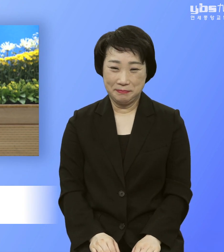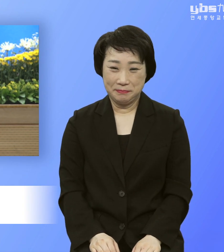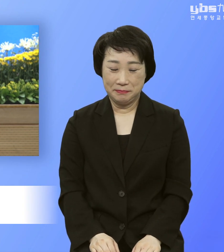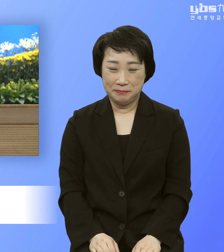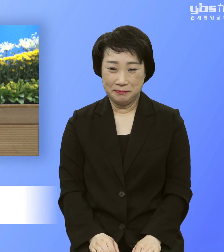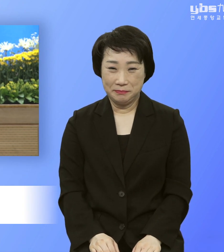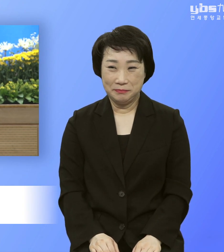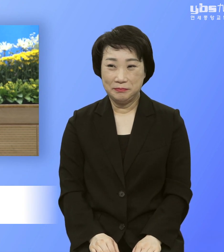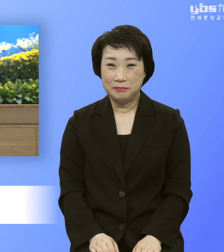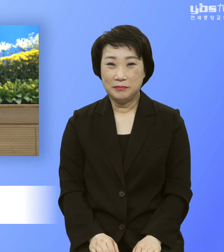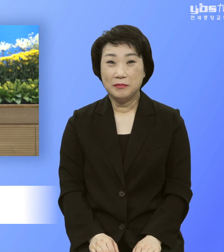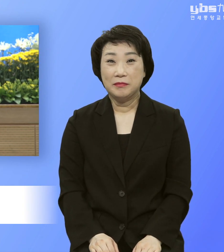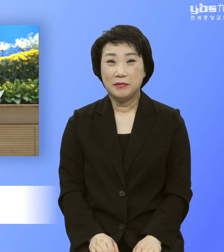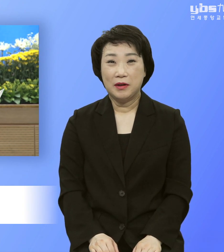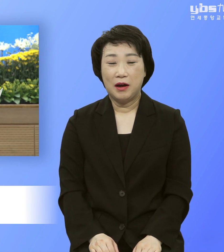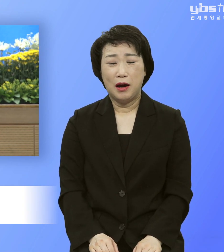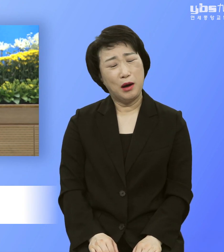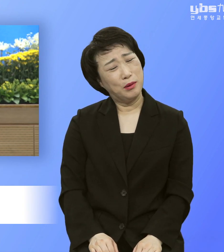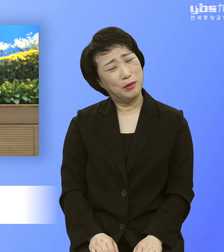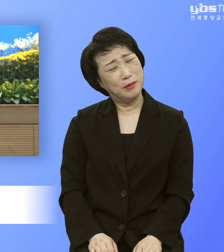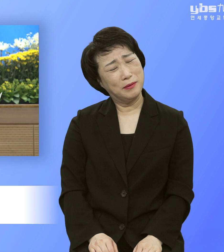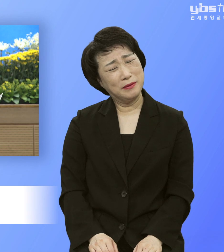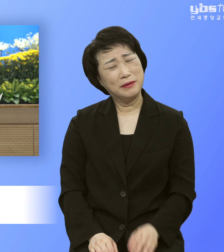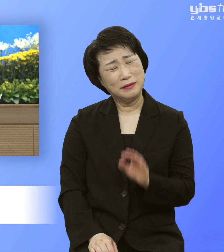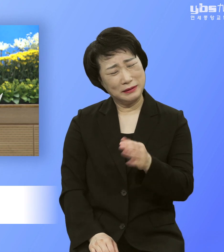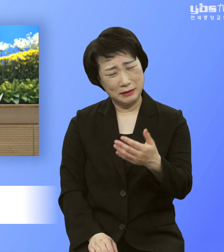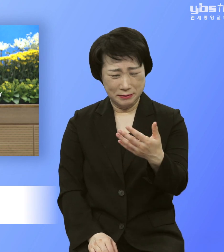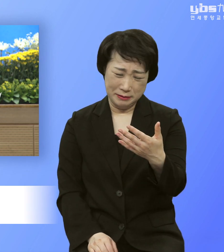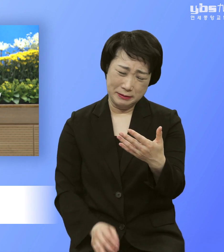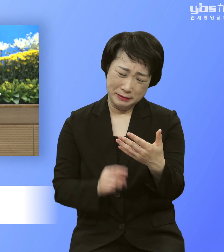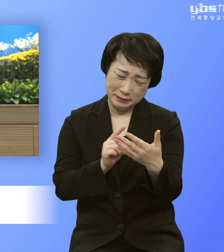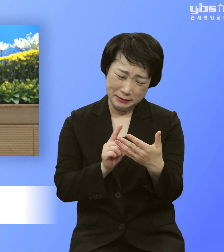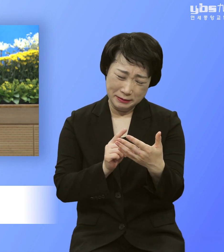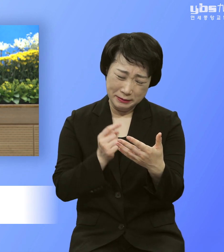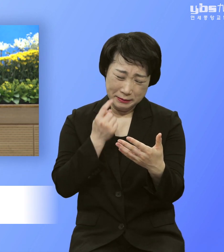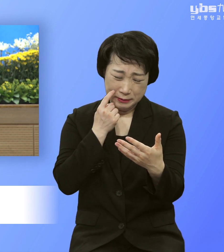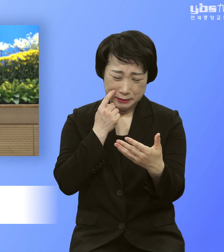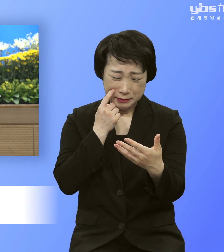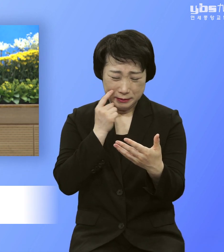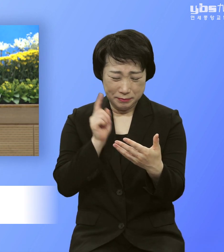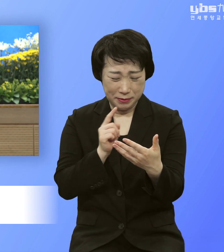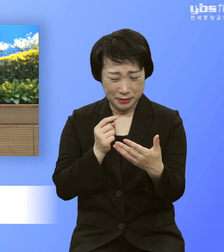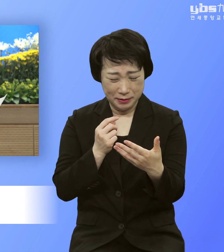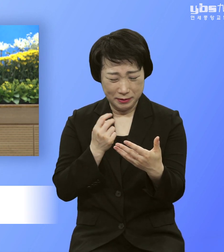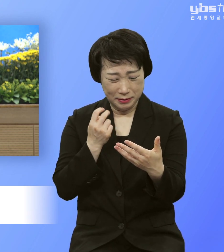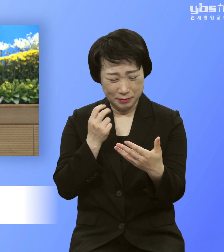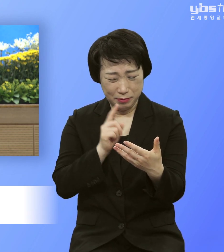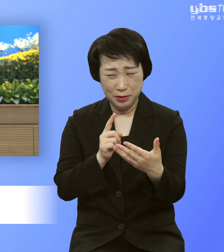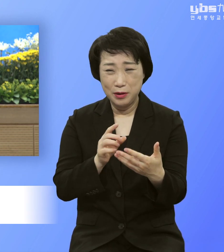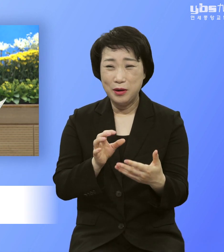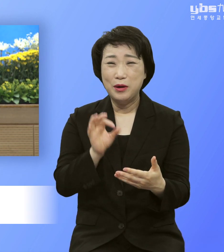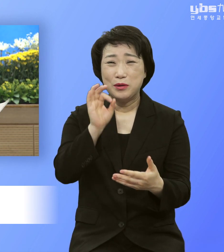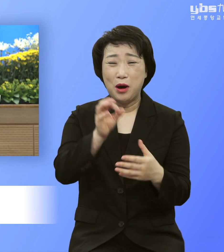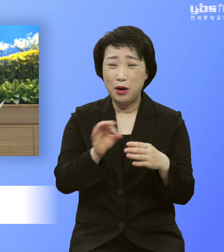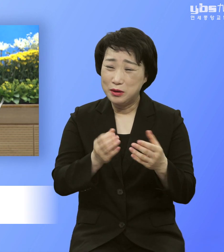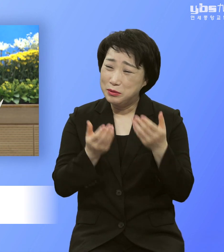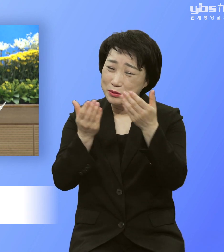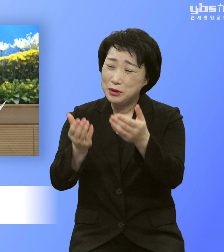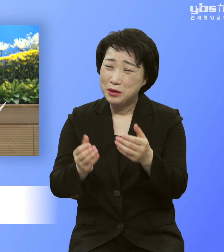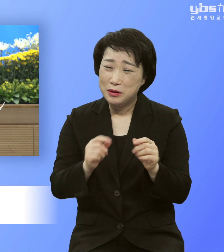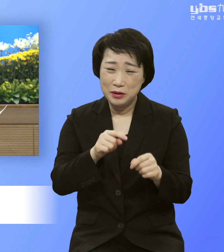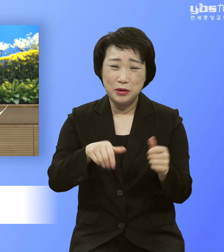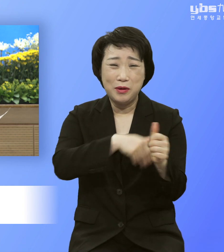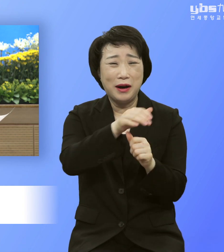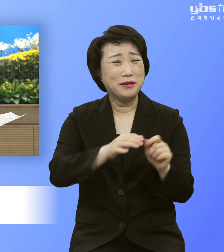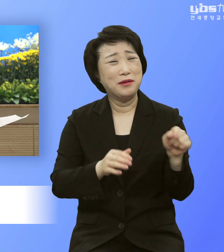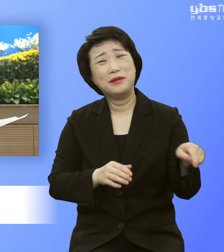근데 그분을 봐도 앞만 봐도 돈 낼 돈이 전혀 어디 뭐 헌금할 수